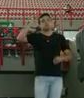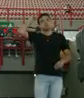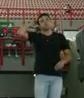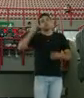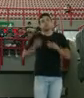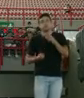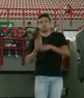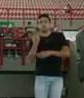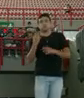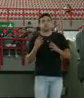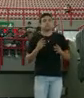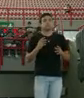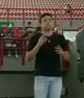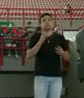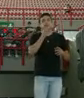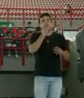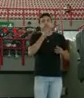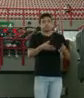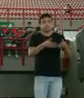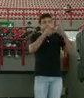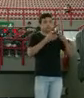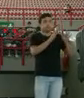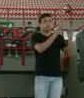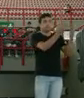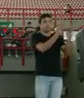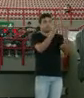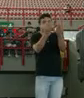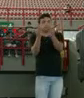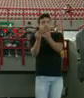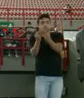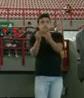antigamente? Se pedia às famílias